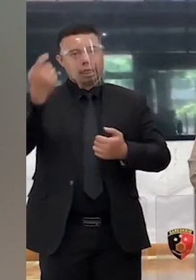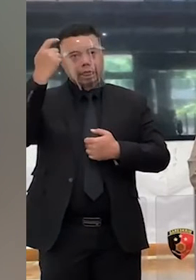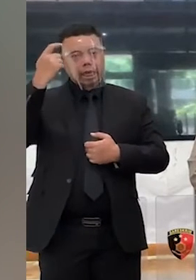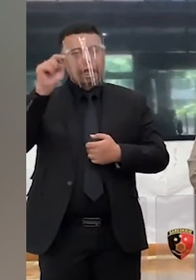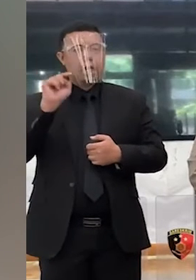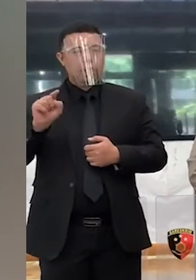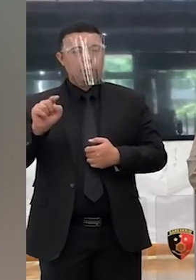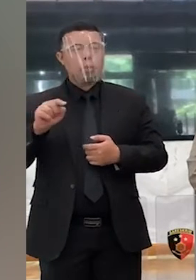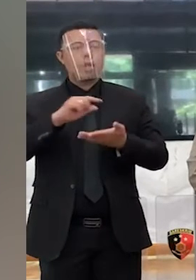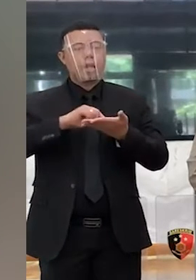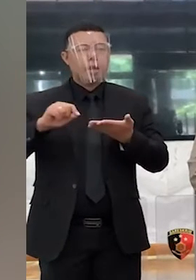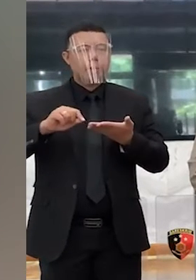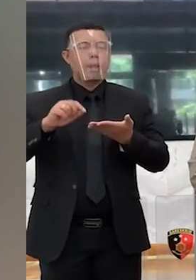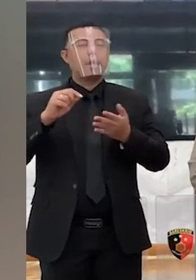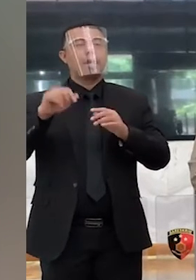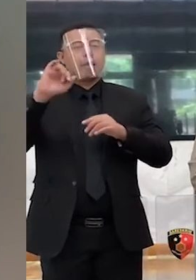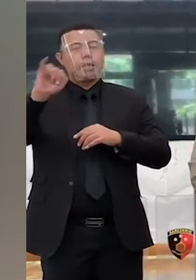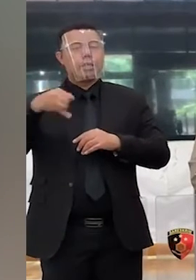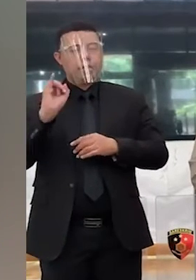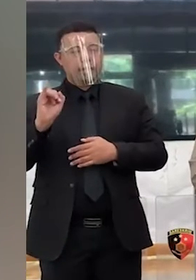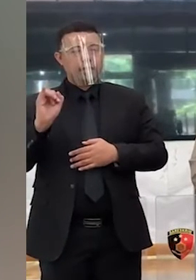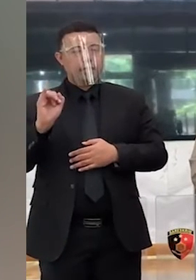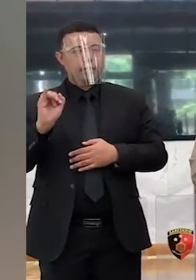Tersangka tersebut atas nama inisial JI